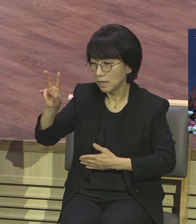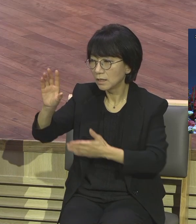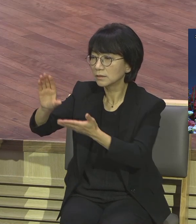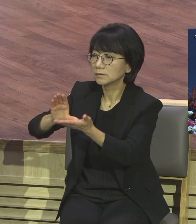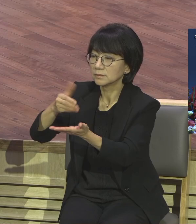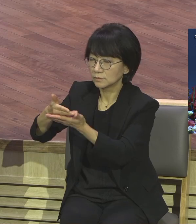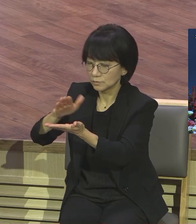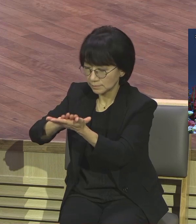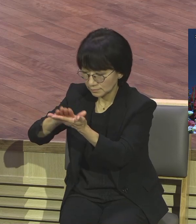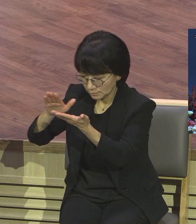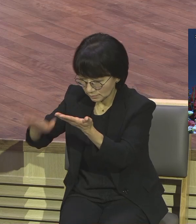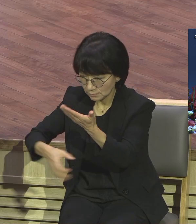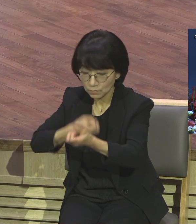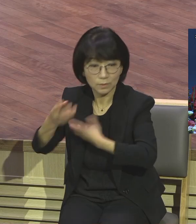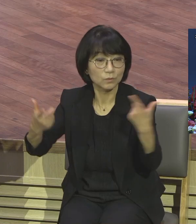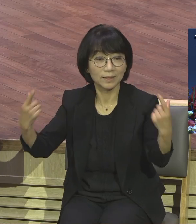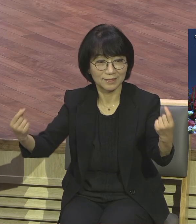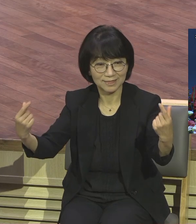거죠.